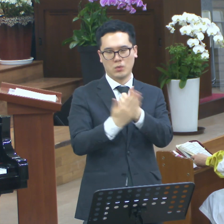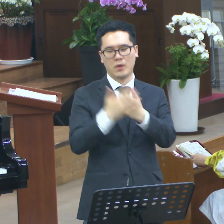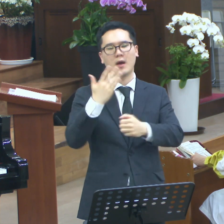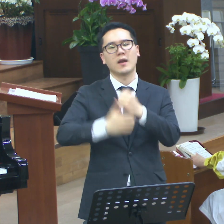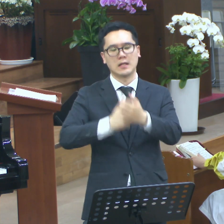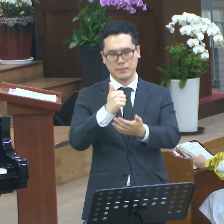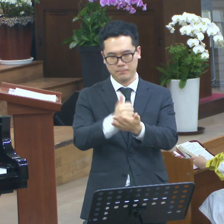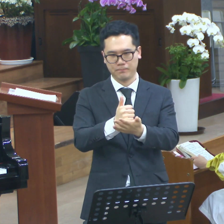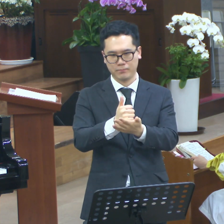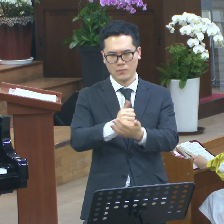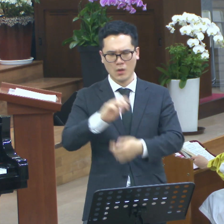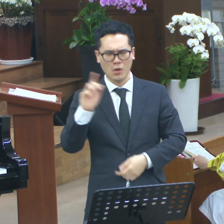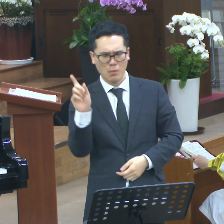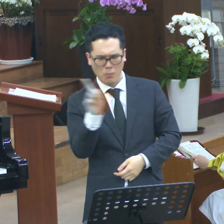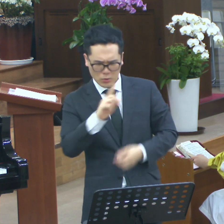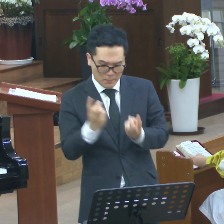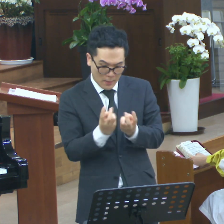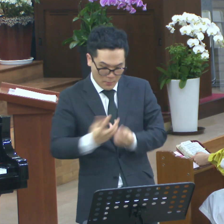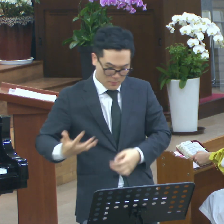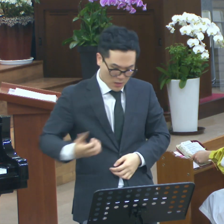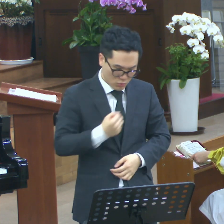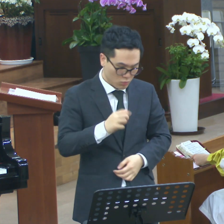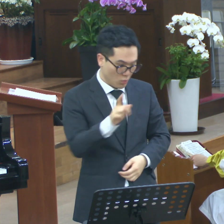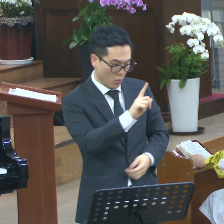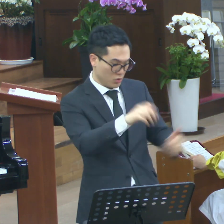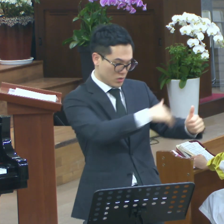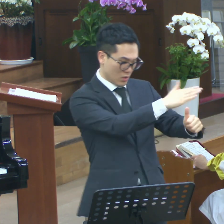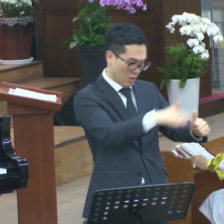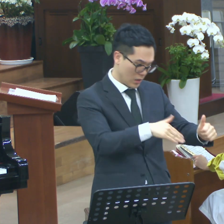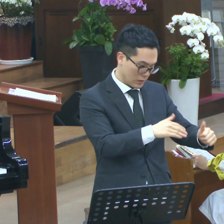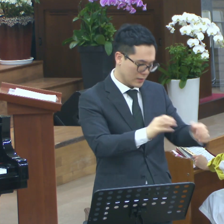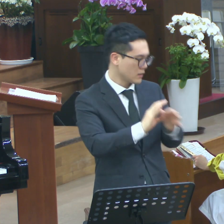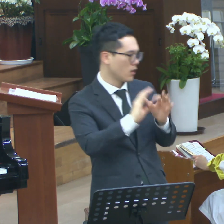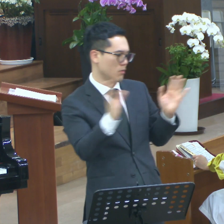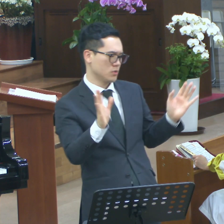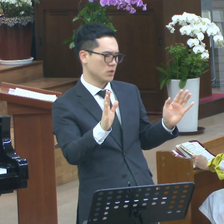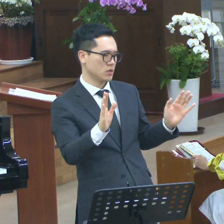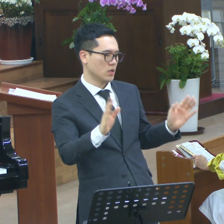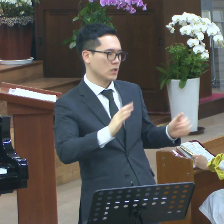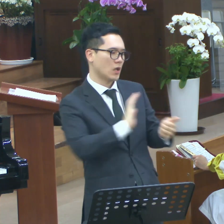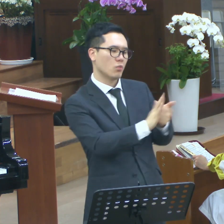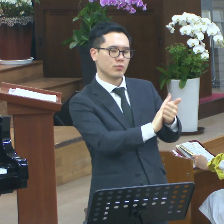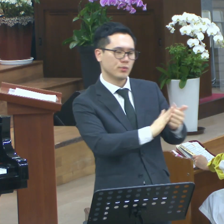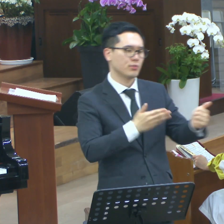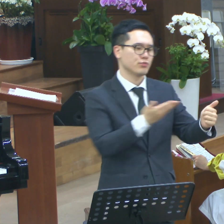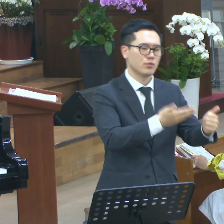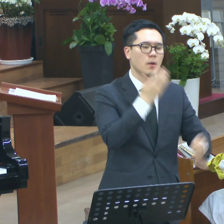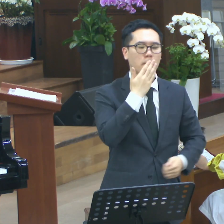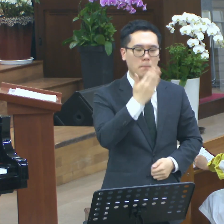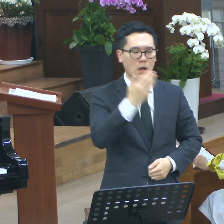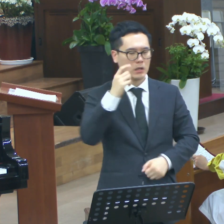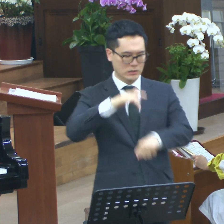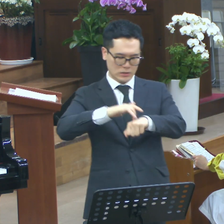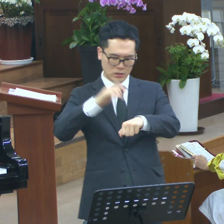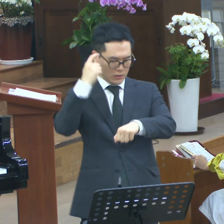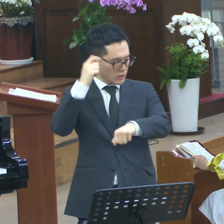모든 방법으로 모든 상황 속에서 어떤 사람이든지 위로해 줄 수 있는 지혜와 능력이 하나님께 있기 때문에 하나님의